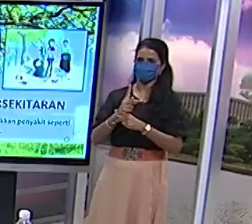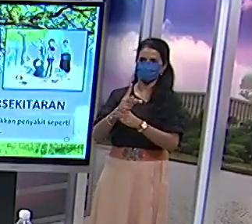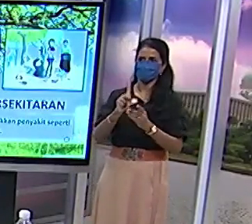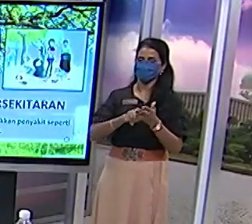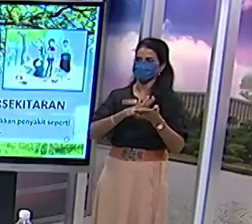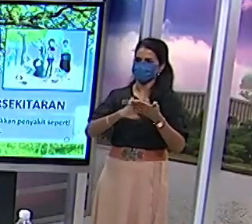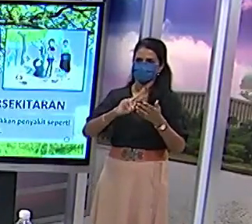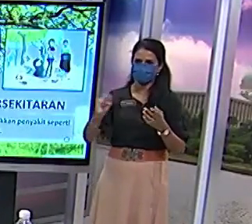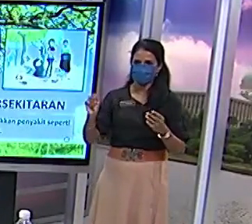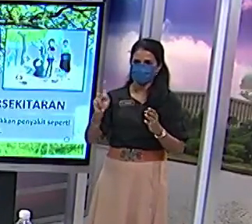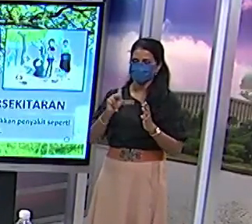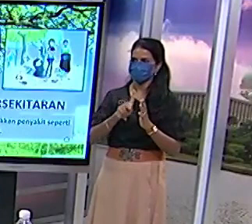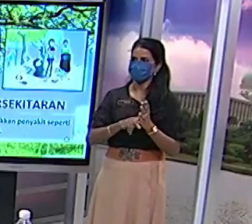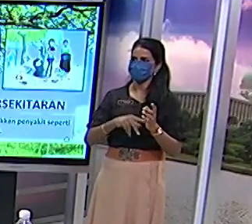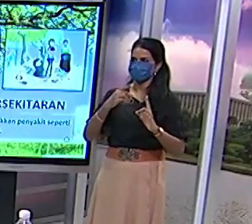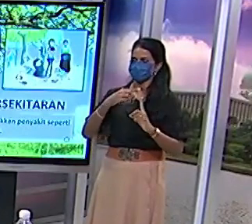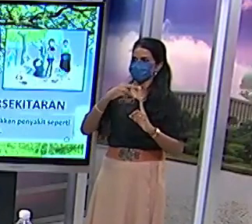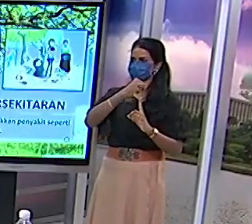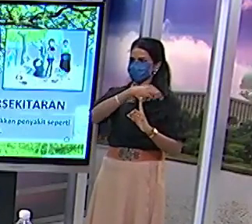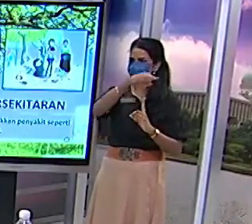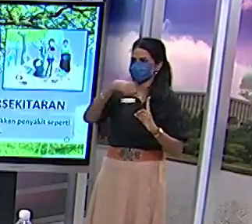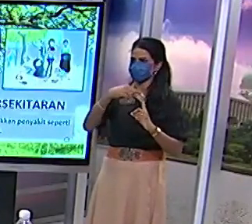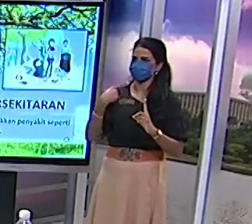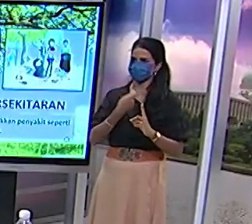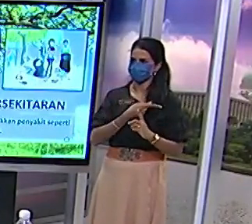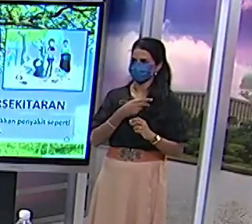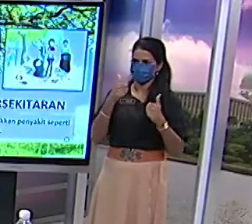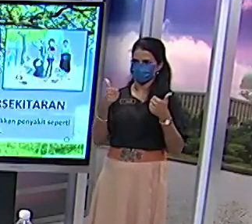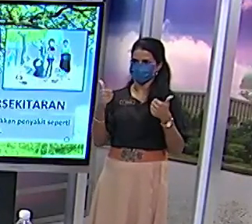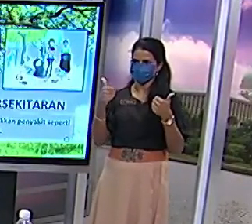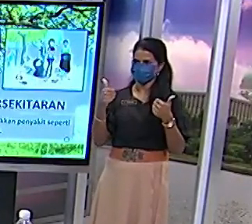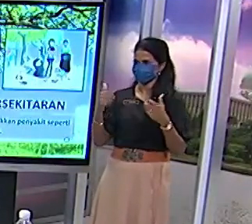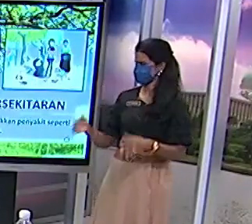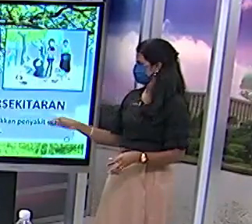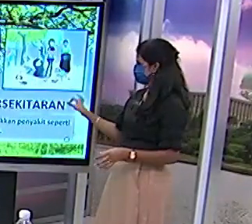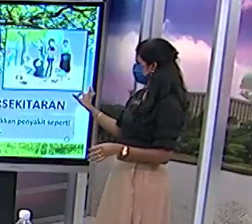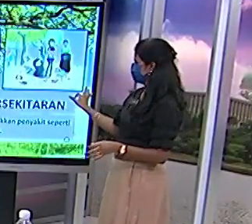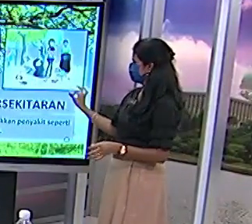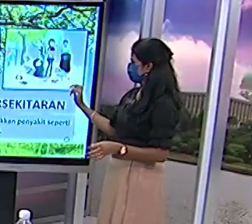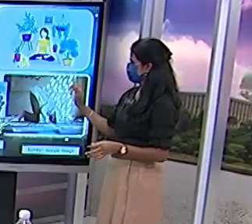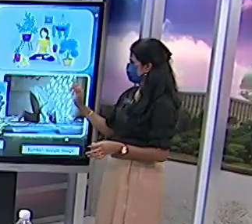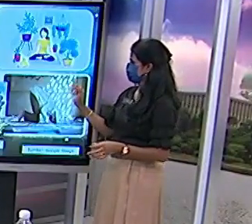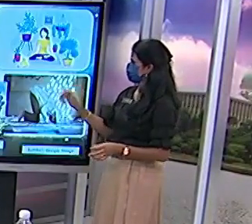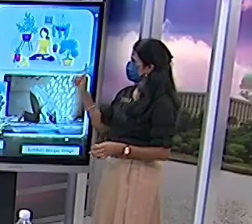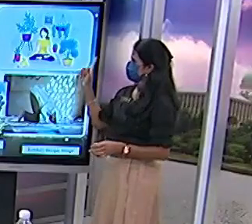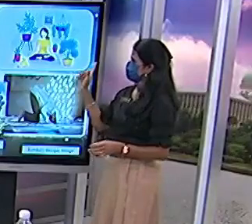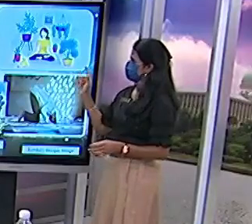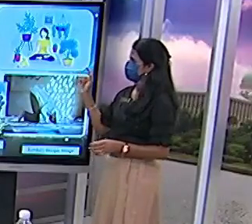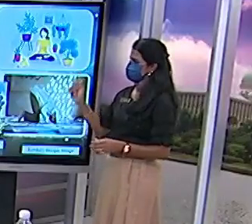jaga kebersihan persekitaran kita. Okey? Okey. Yang